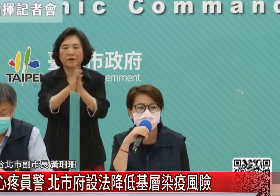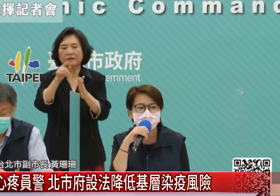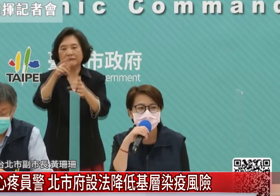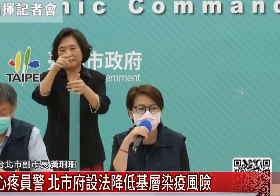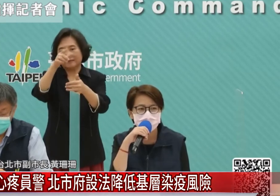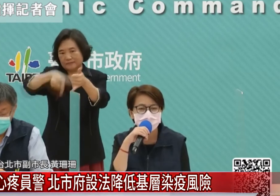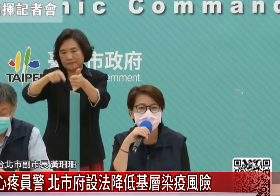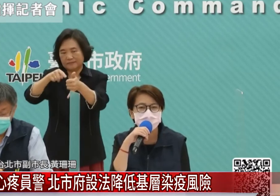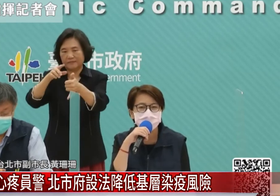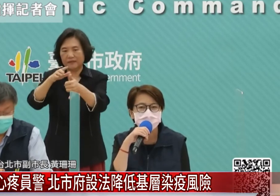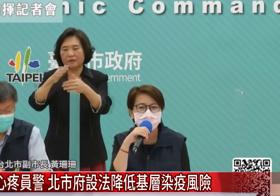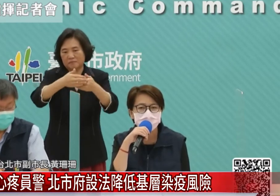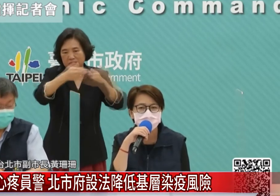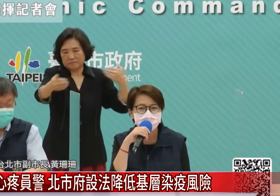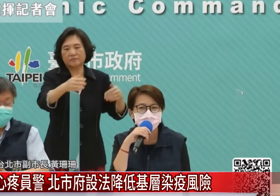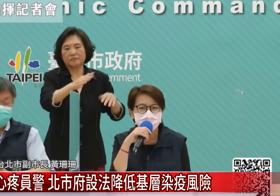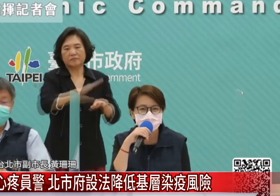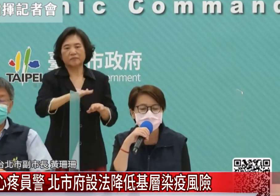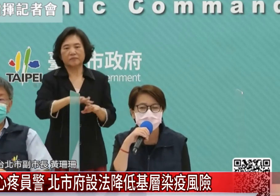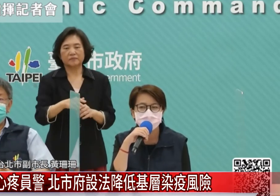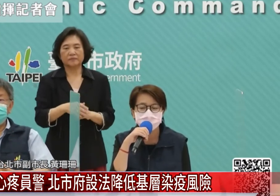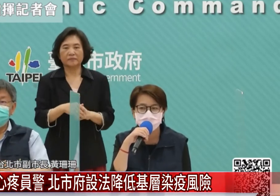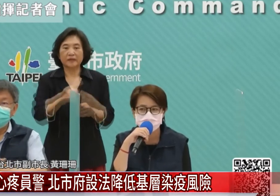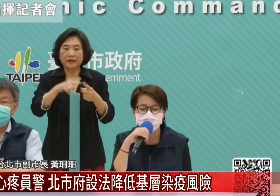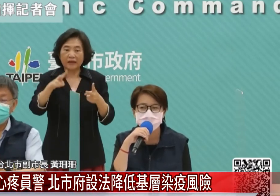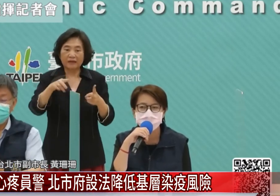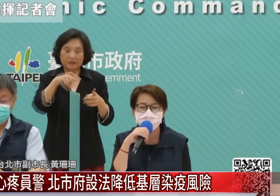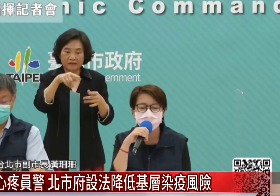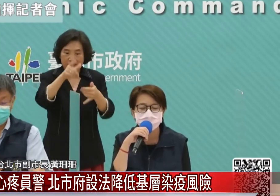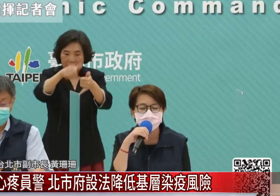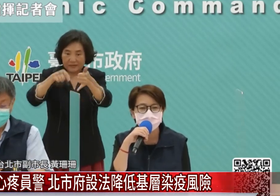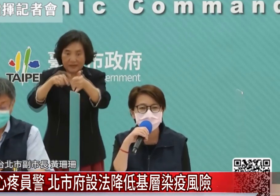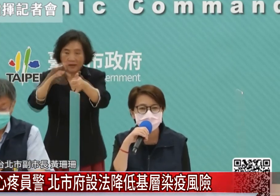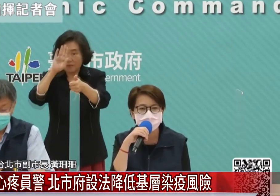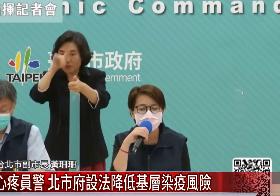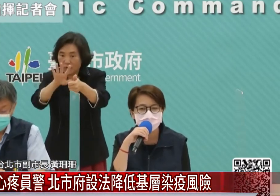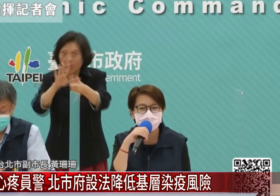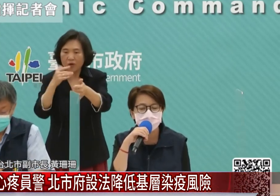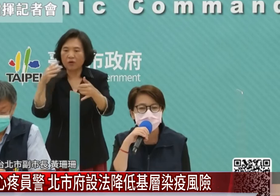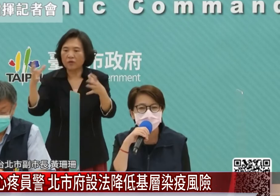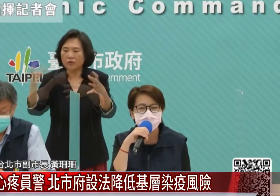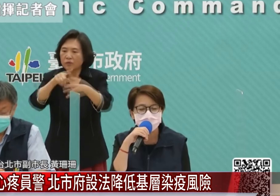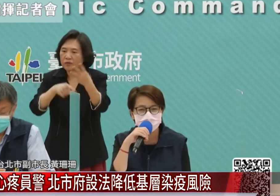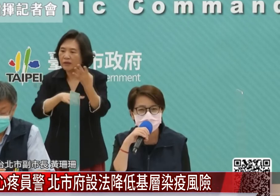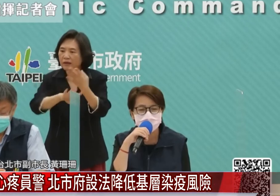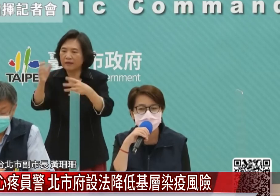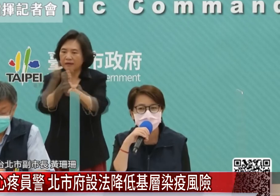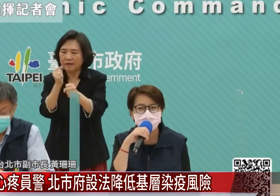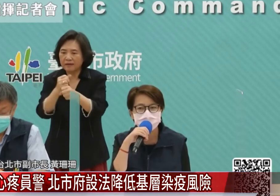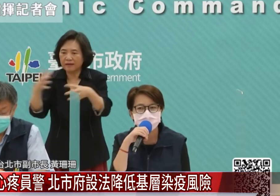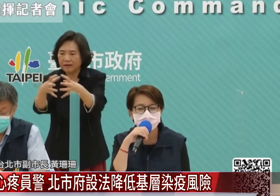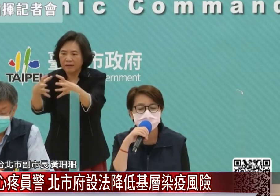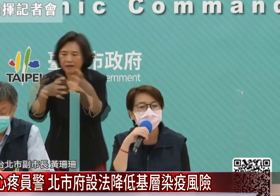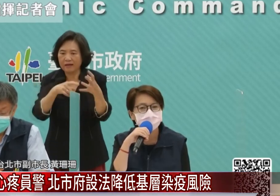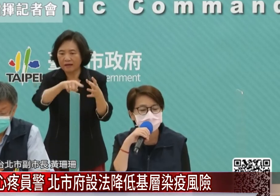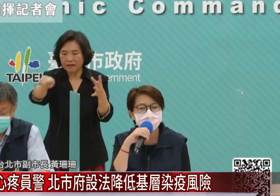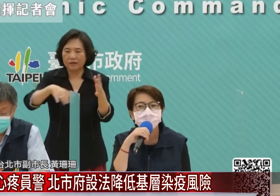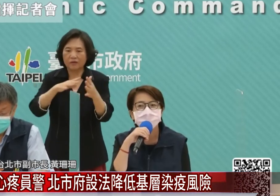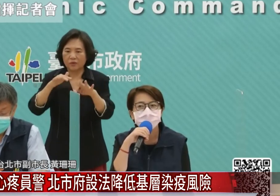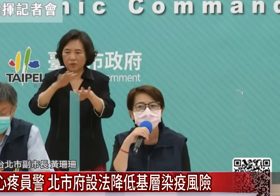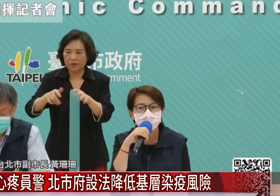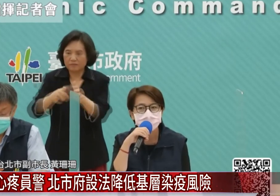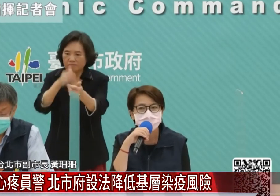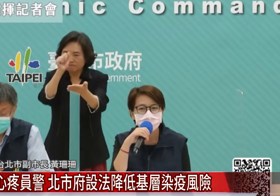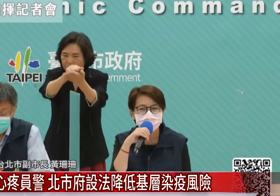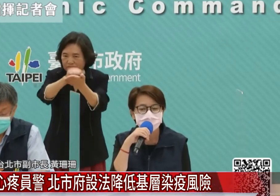他隔离。另外最重要的是，他的同事或在同一个空间的工作同仁，我们会先把他框